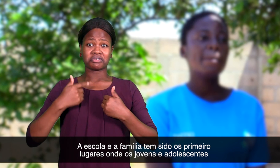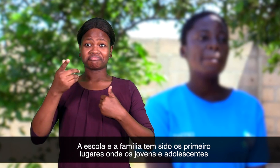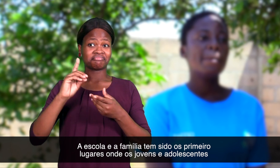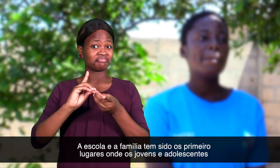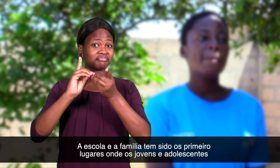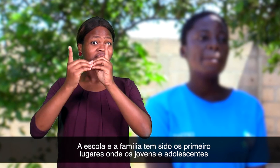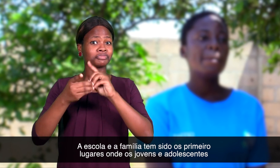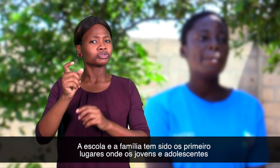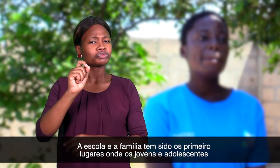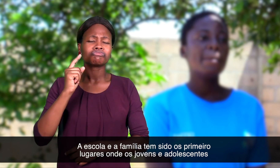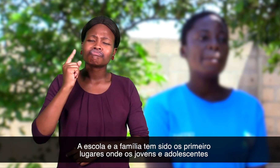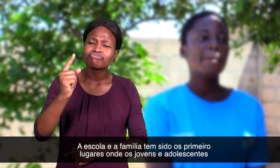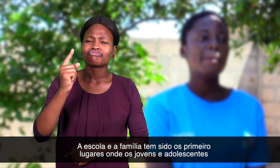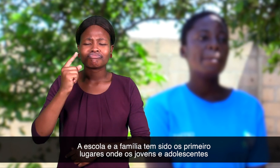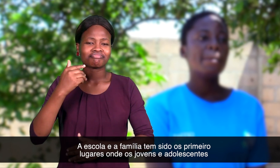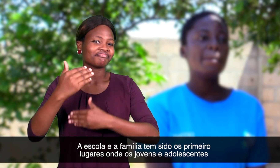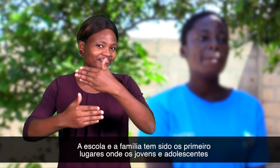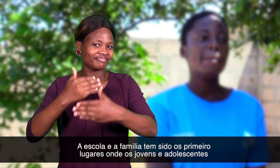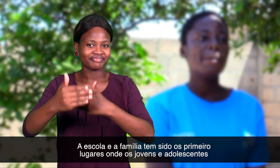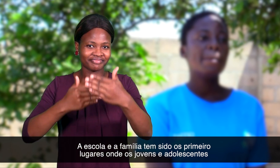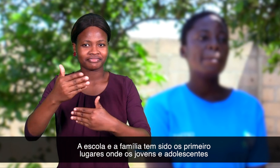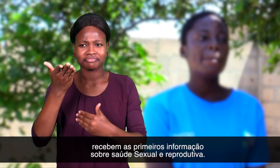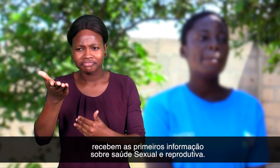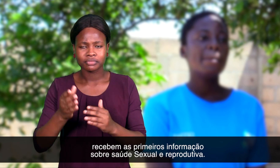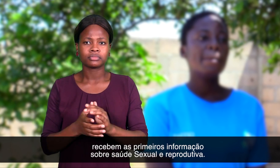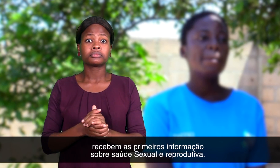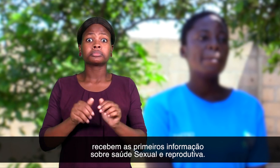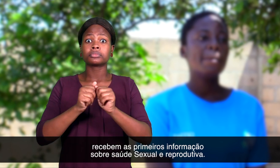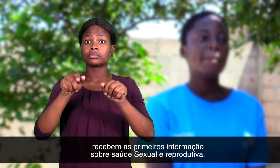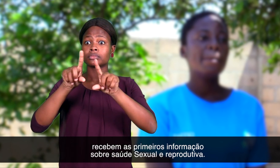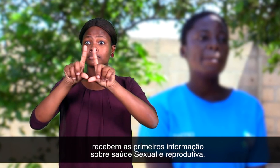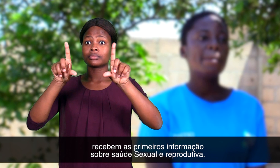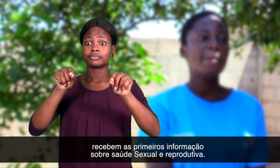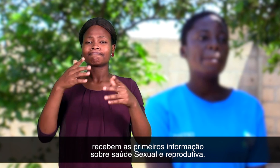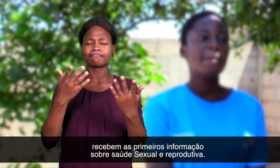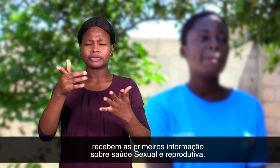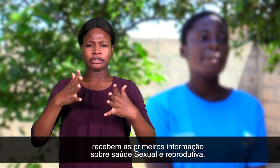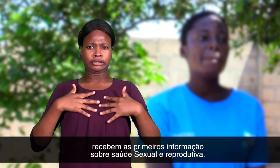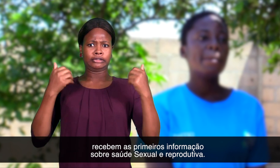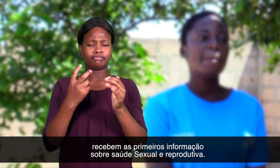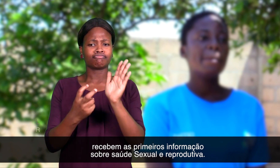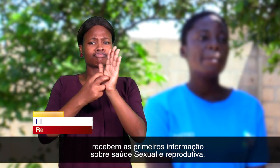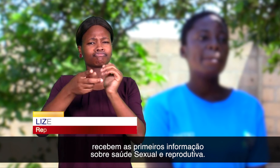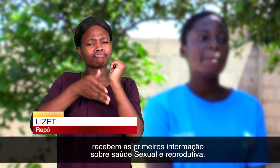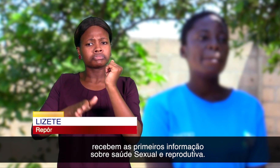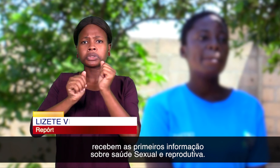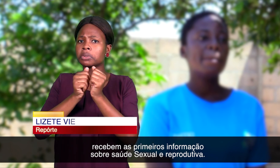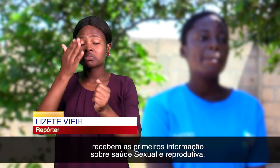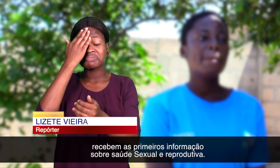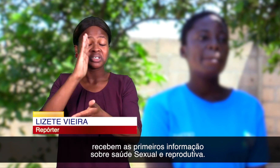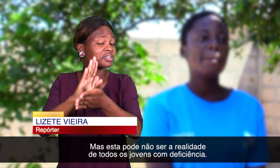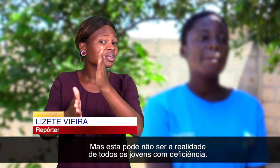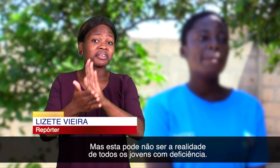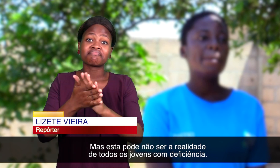e a família têm sido os primeiros lugares onde os jovens e adolescentes recebem as primeiras informações sobre saúde sexual e